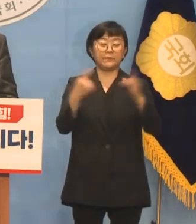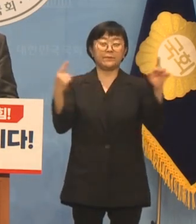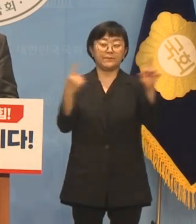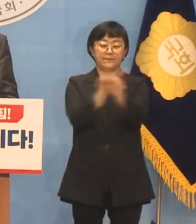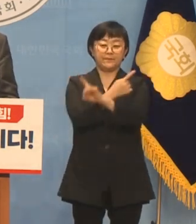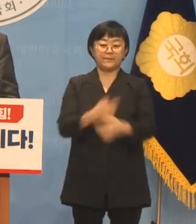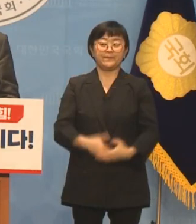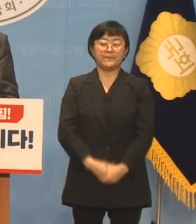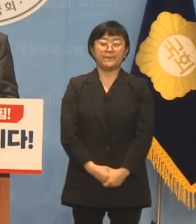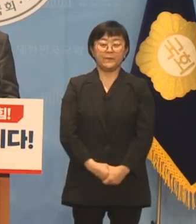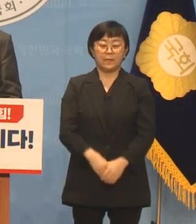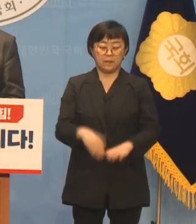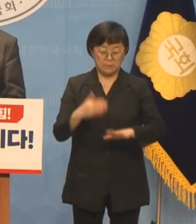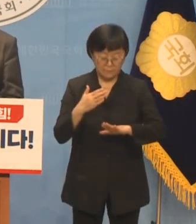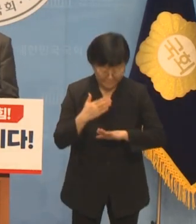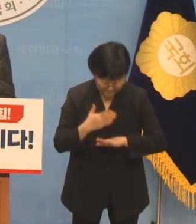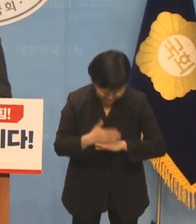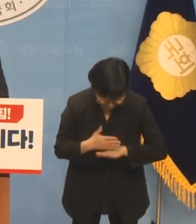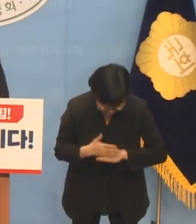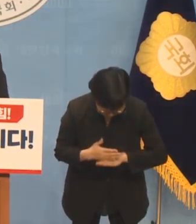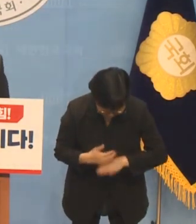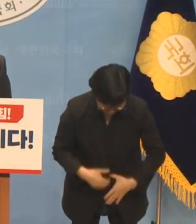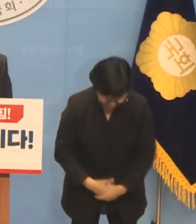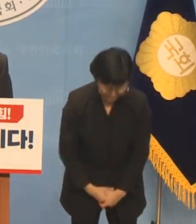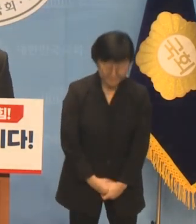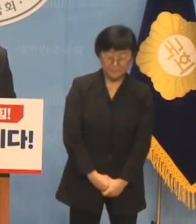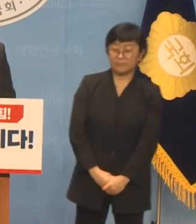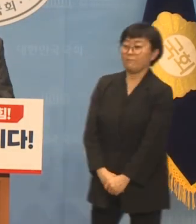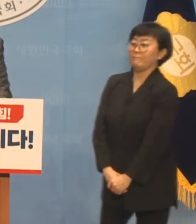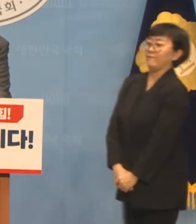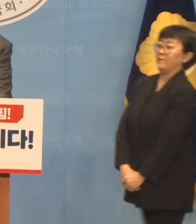바꾸겠습니다. 감사합니다.